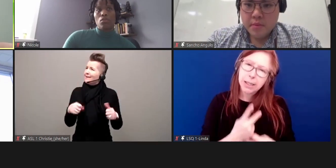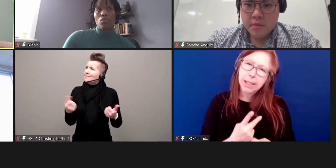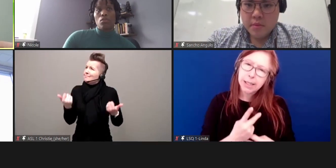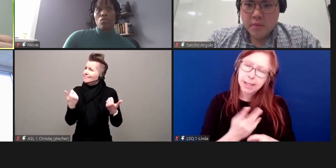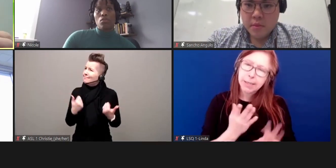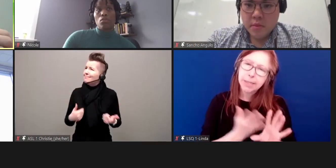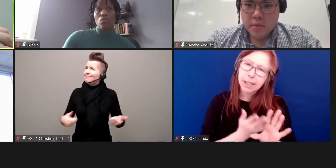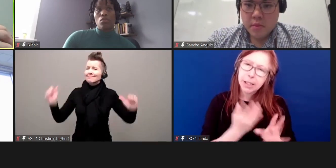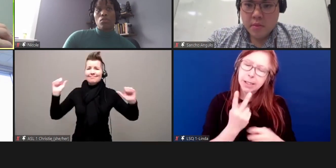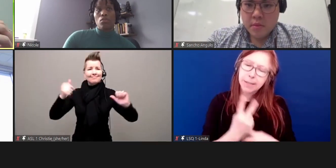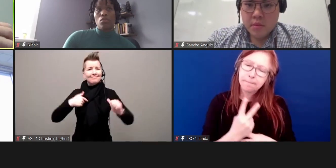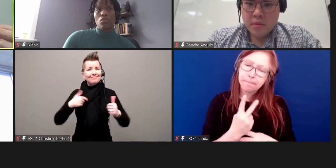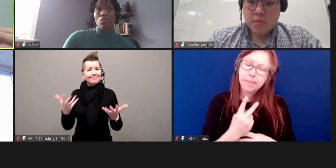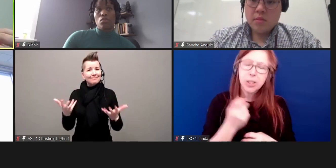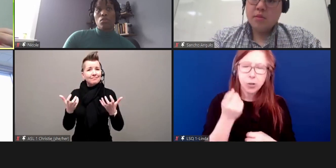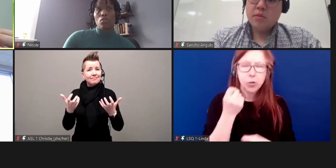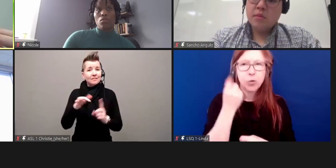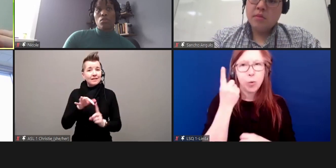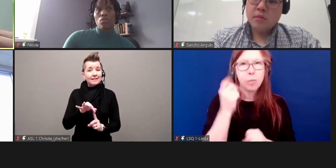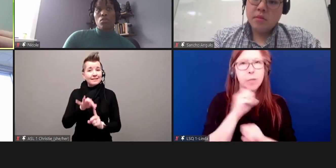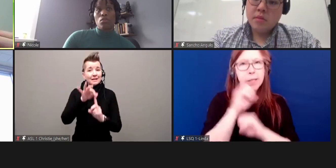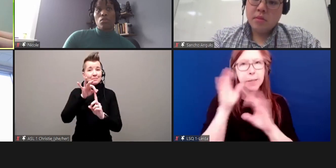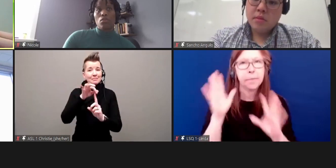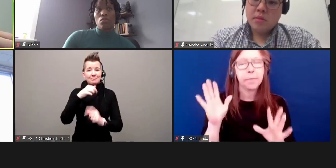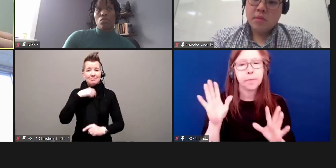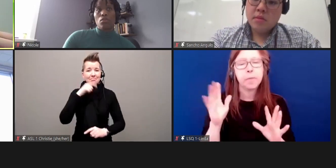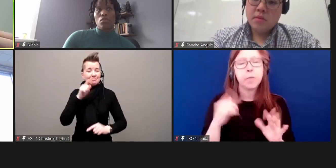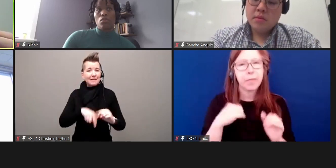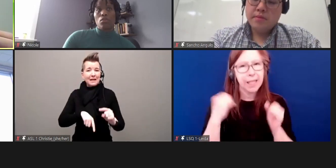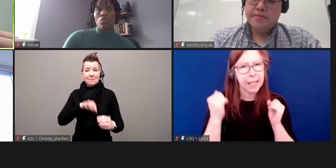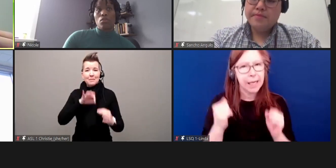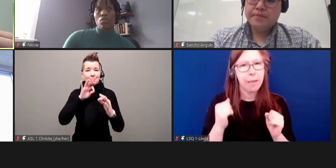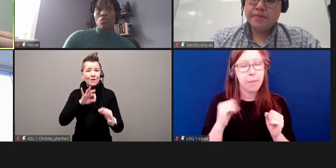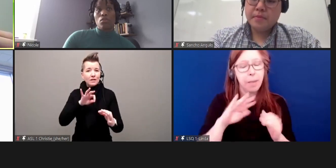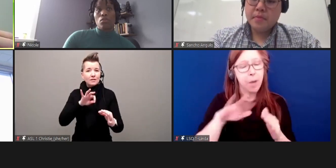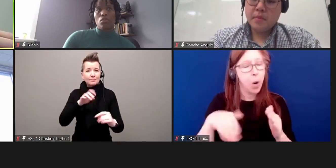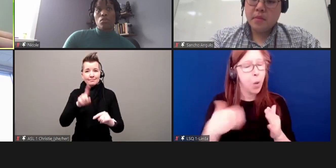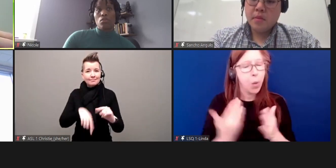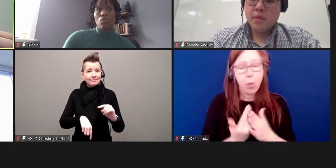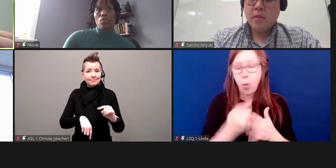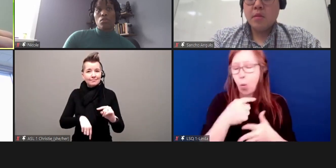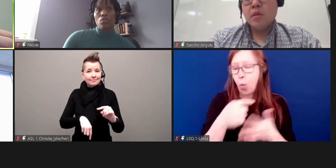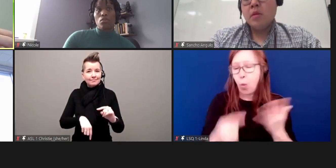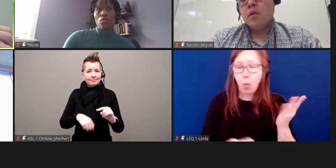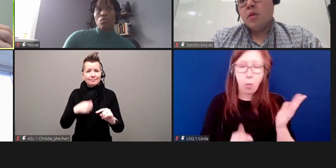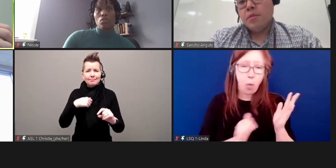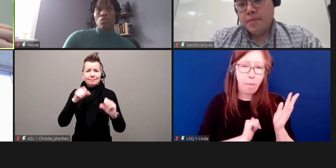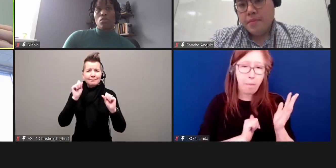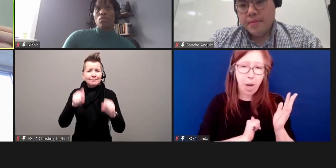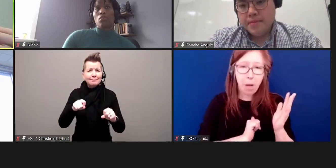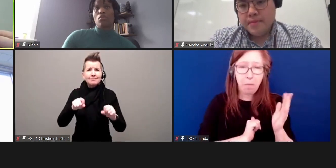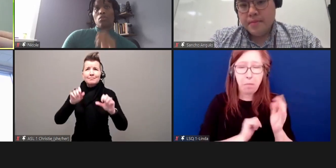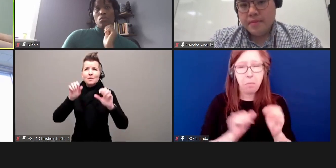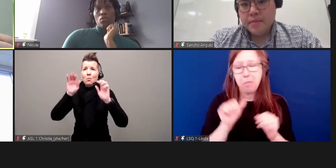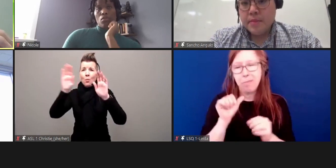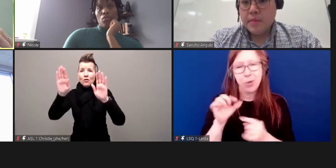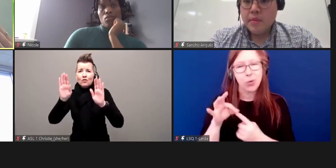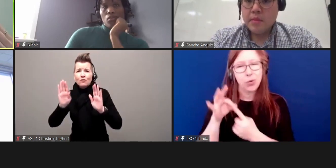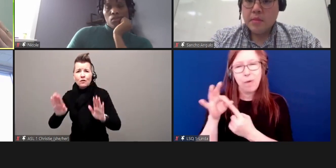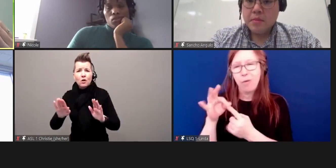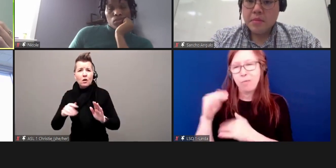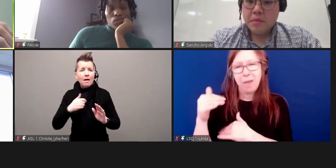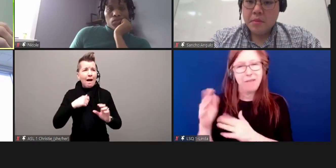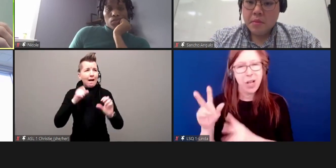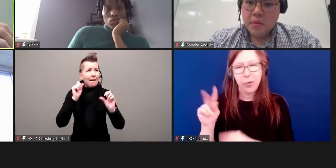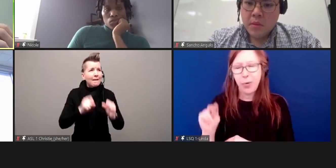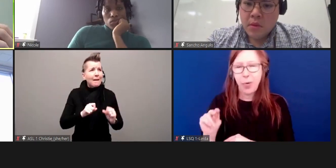que je pouvais être tout sauf parfaite. Je pouvais être magnifique. Je pouvais